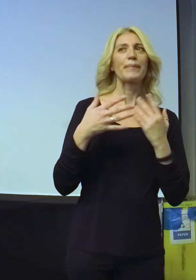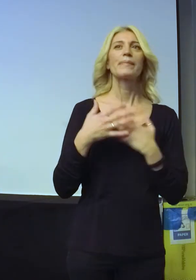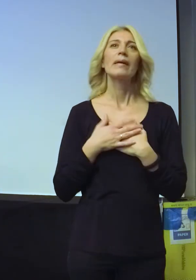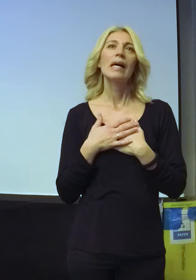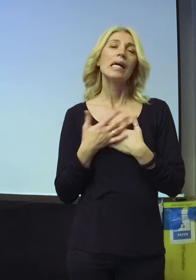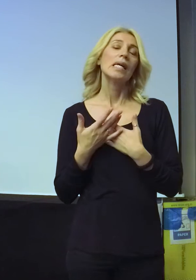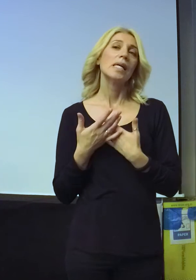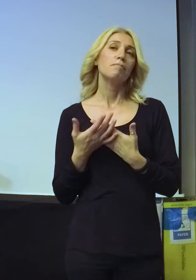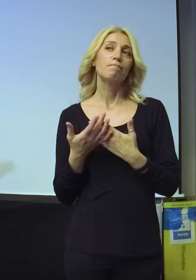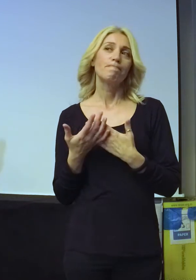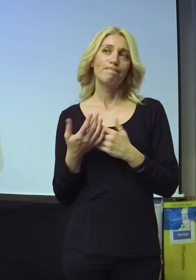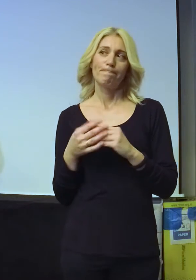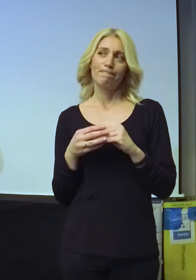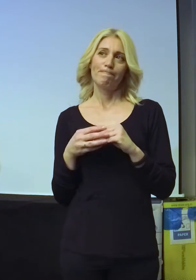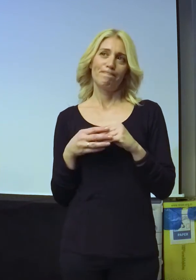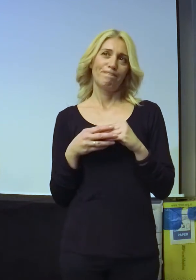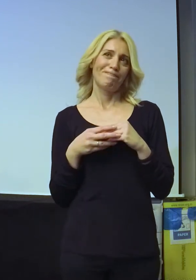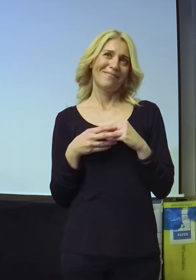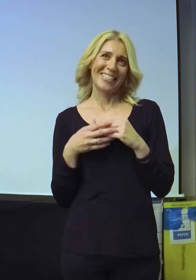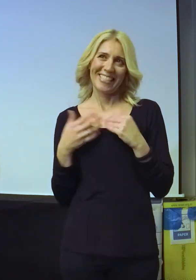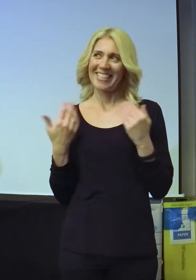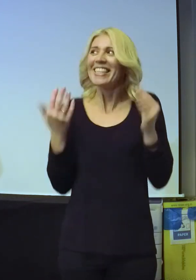mene. Inače,